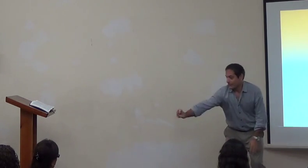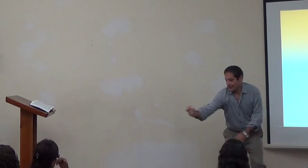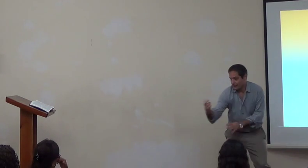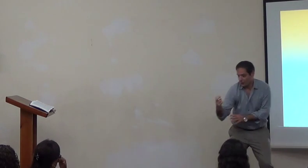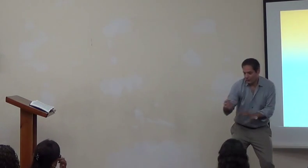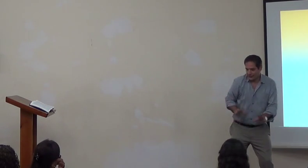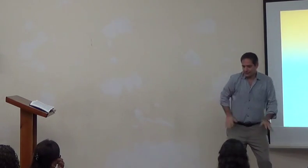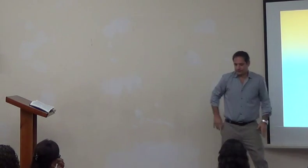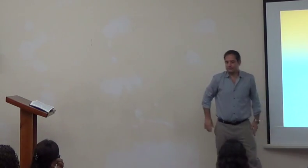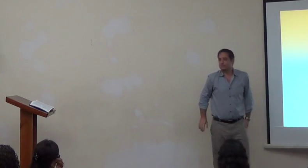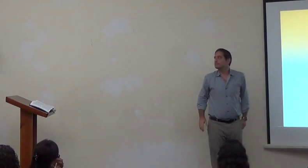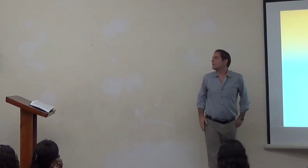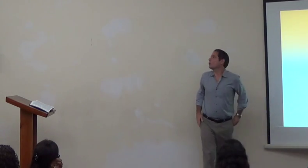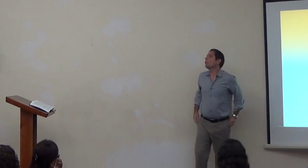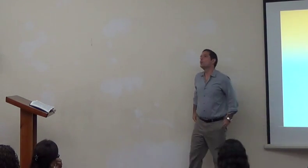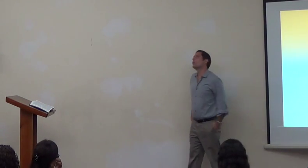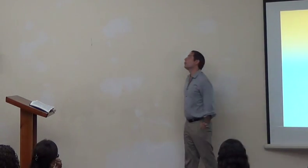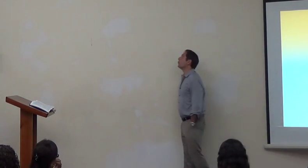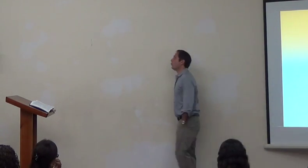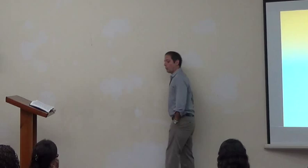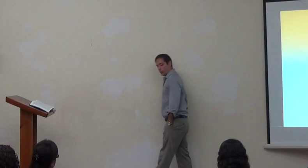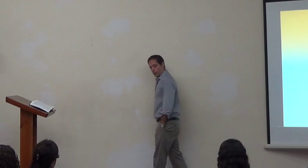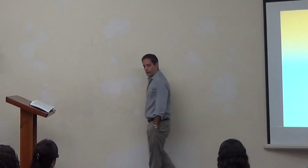La serpiente vino de vuelta.